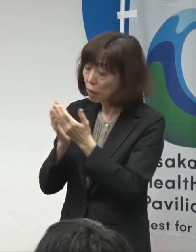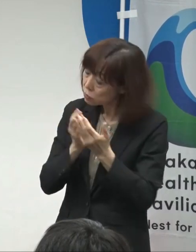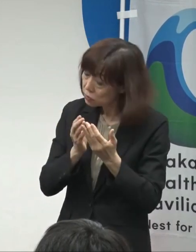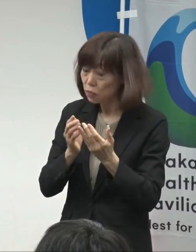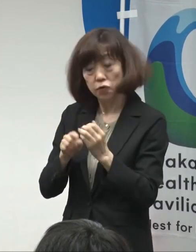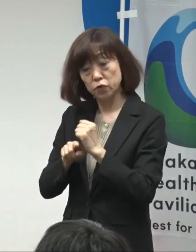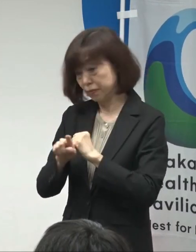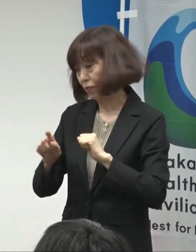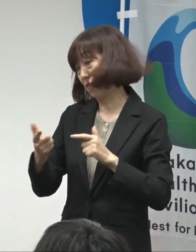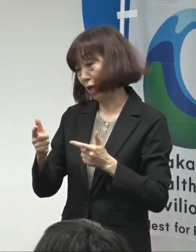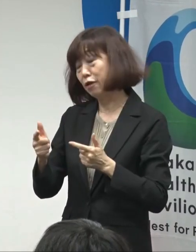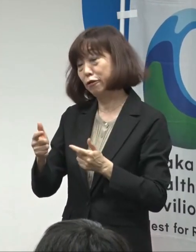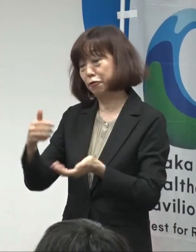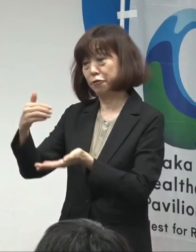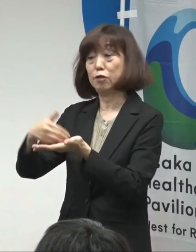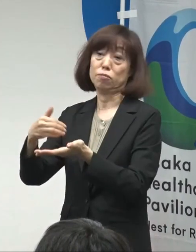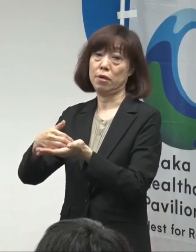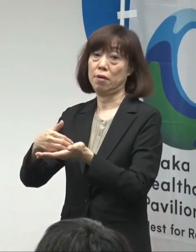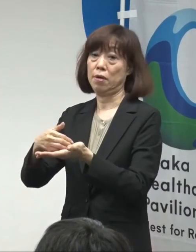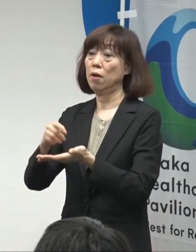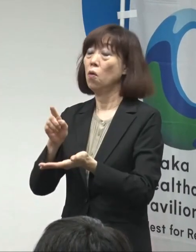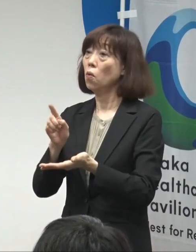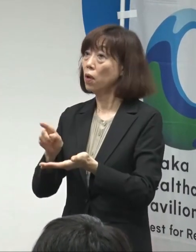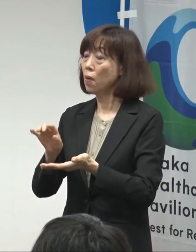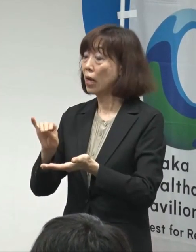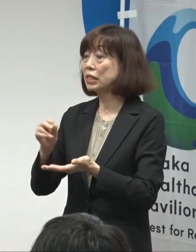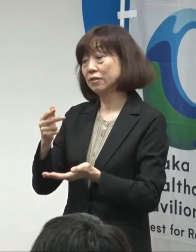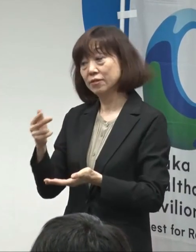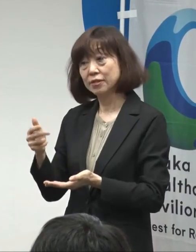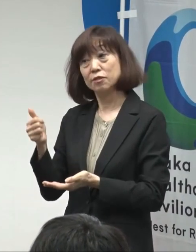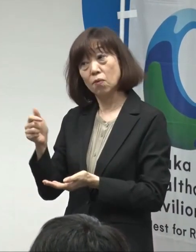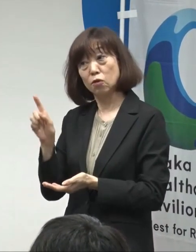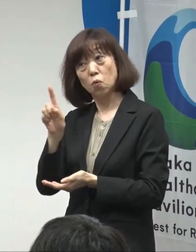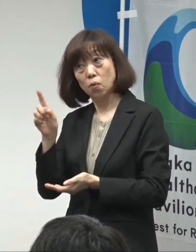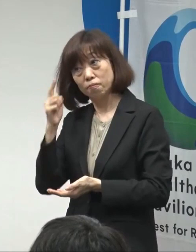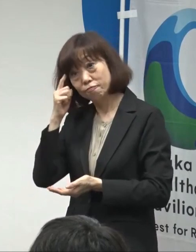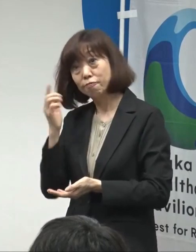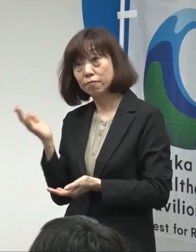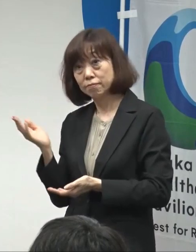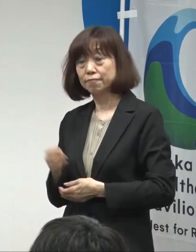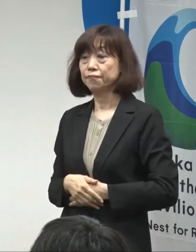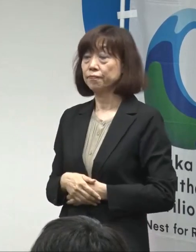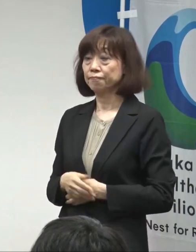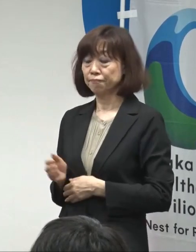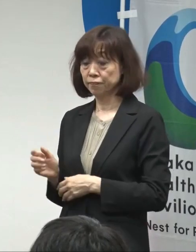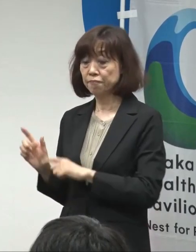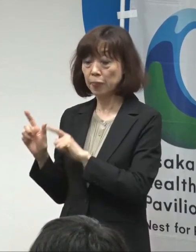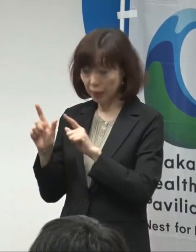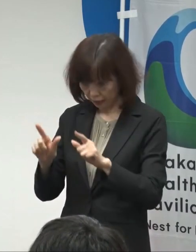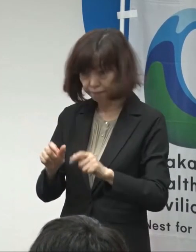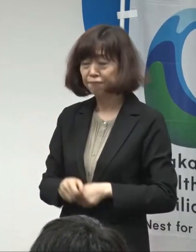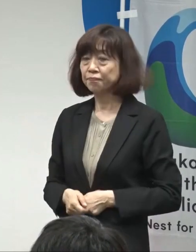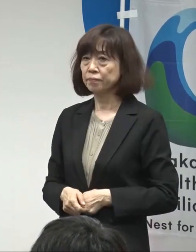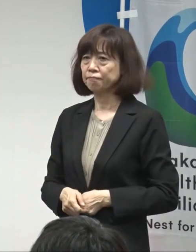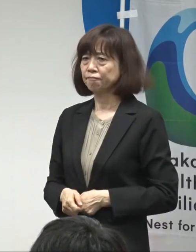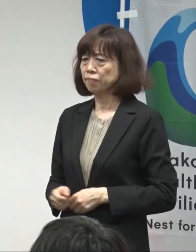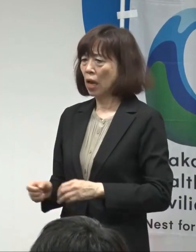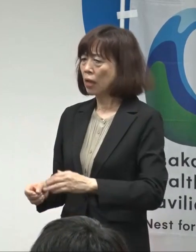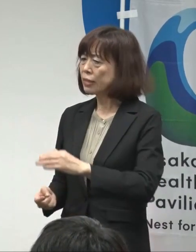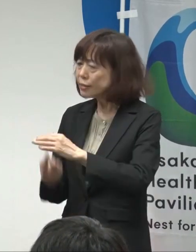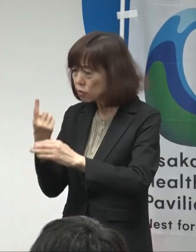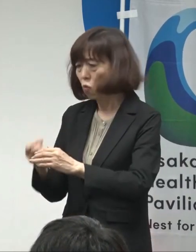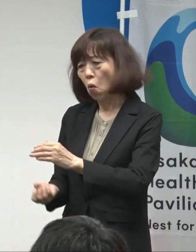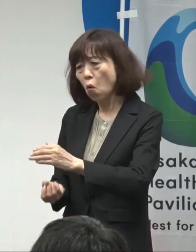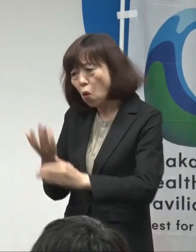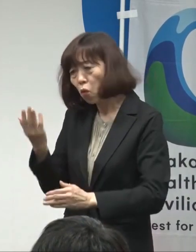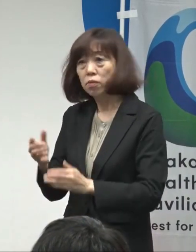しているんですけれども、この件に関して、知事の受け止めをお願いします。 はい、あのやはりその事故が発生した時